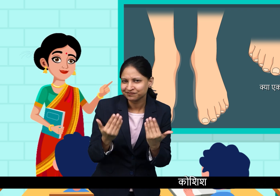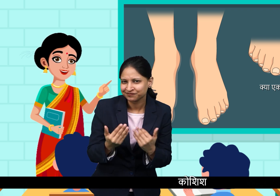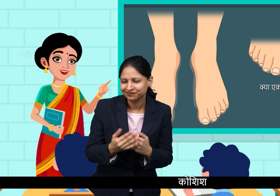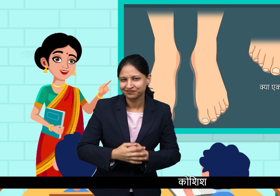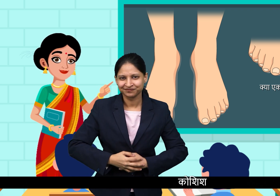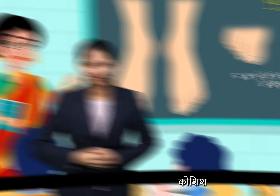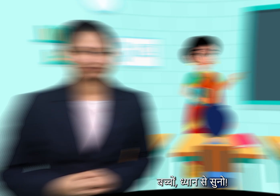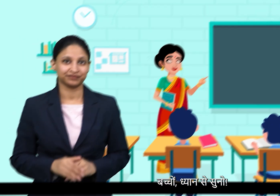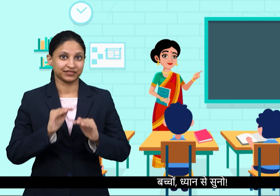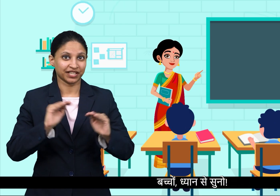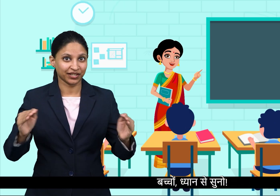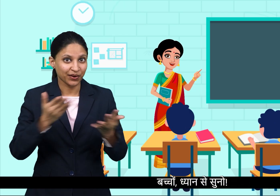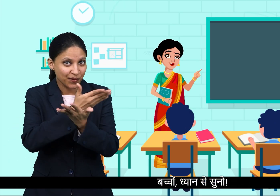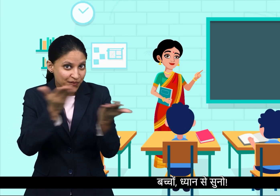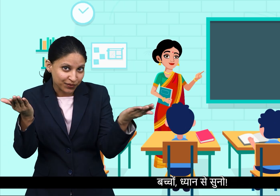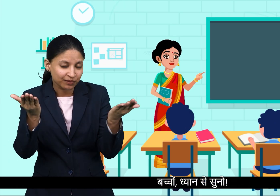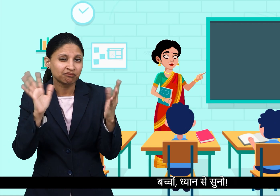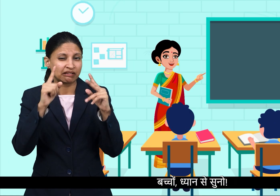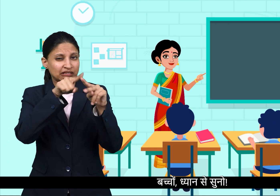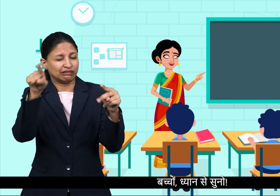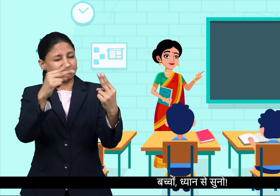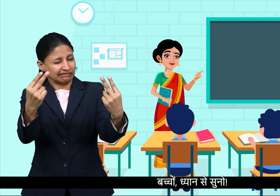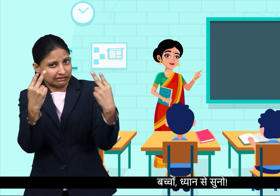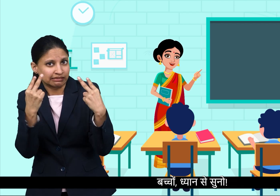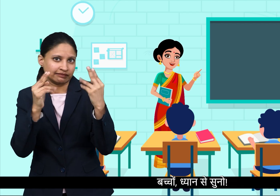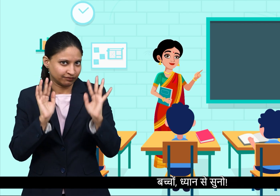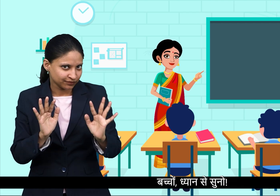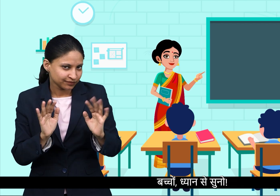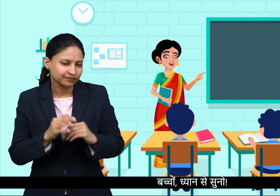कोशिश कीजिए। बच्चों, ध्यान से सुनो।